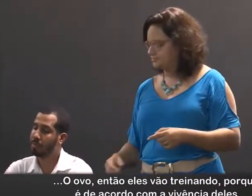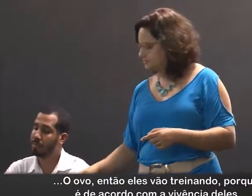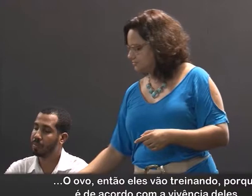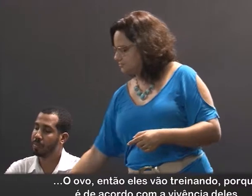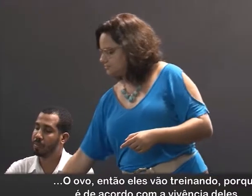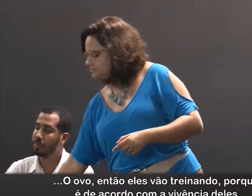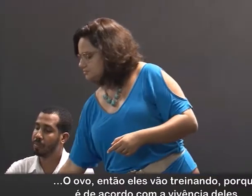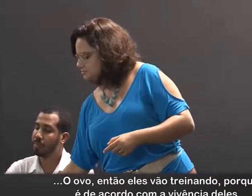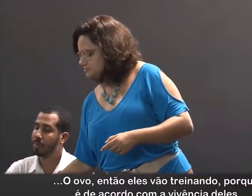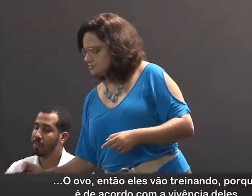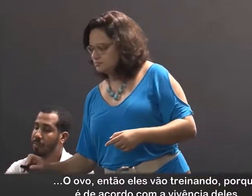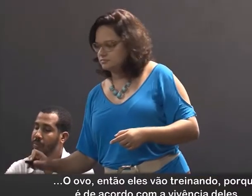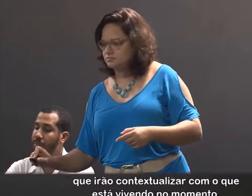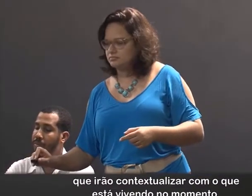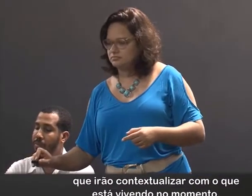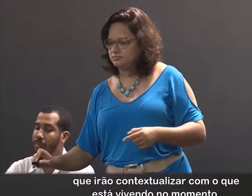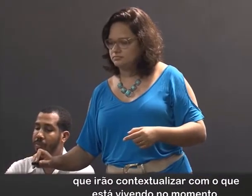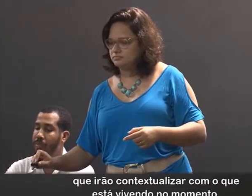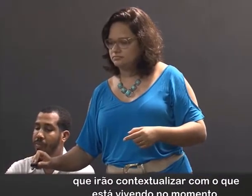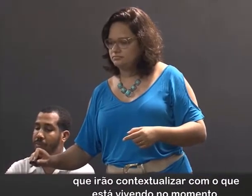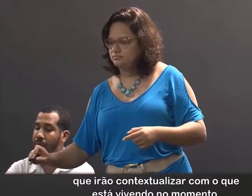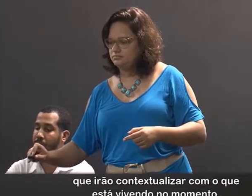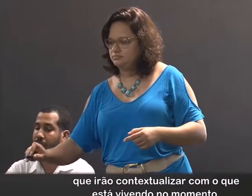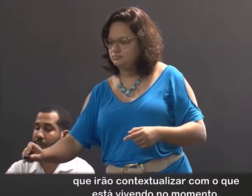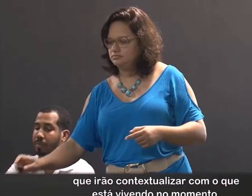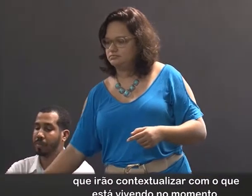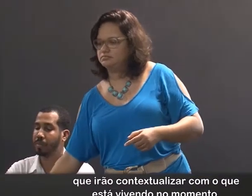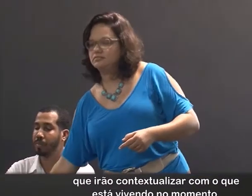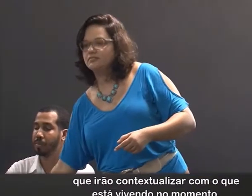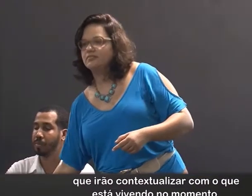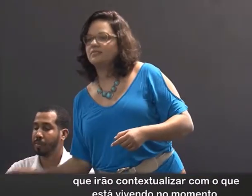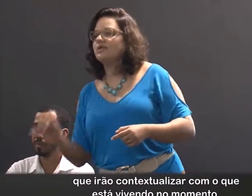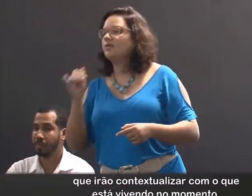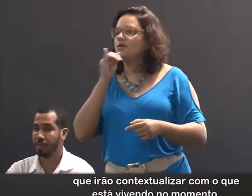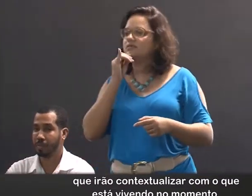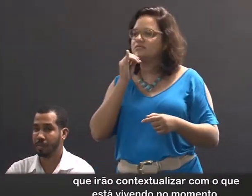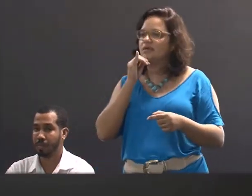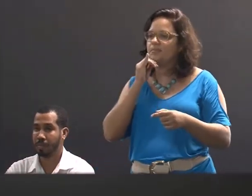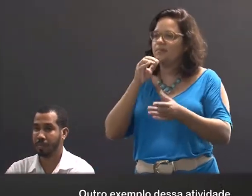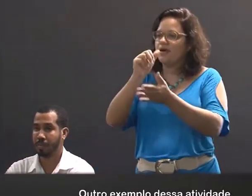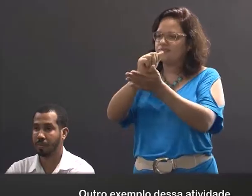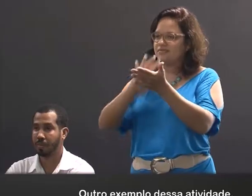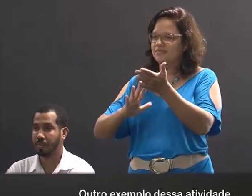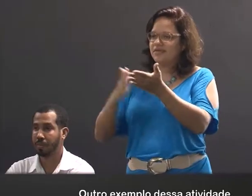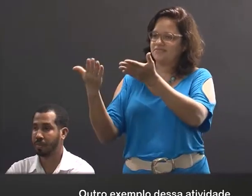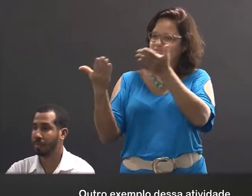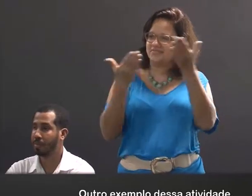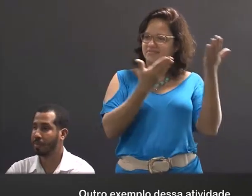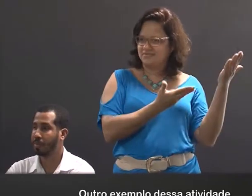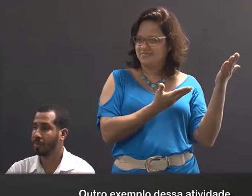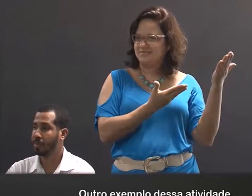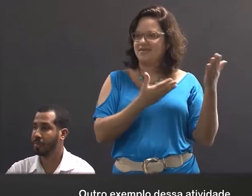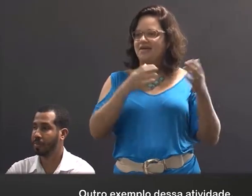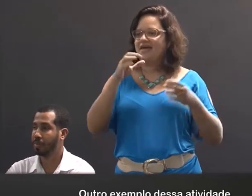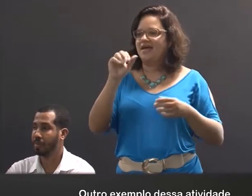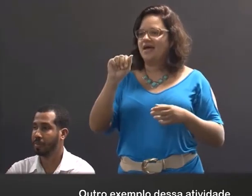acordo com a vivência dele, vai contextualizar com o que ele está vivendo no momento. Outro exemplo é desta